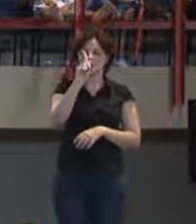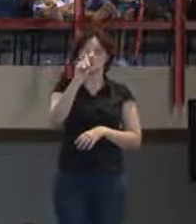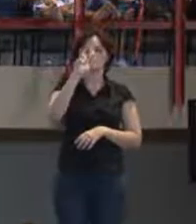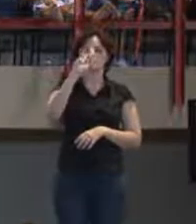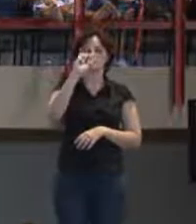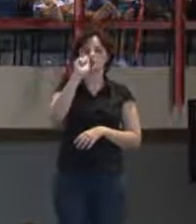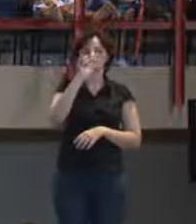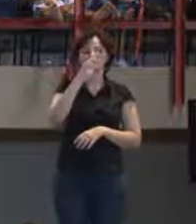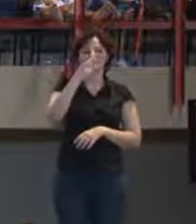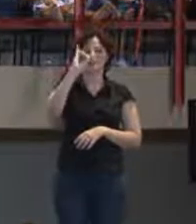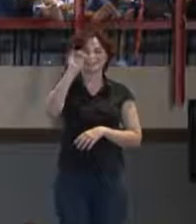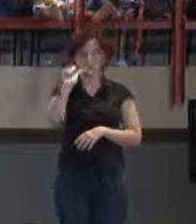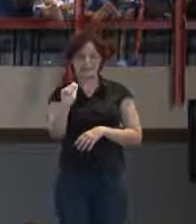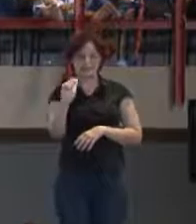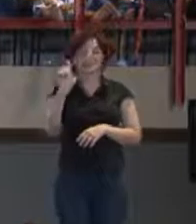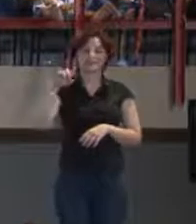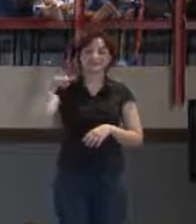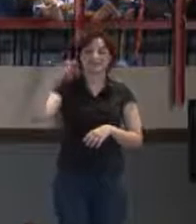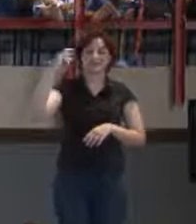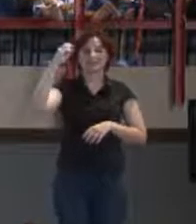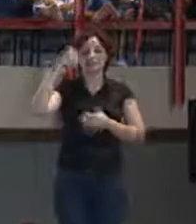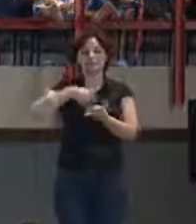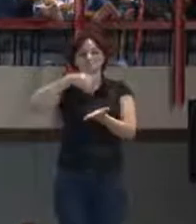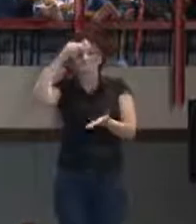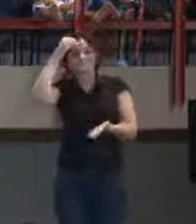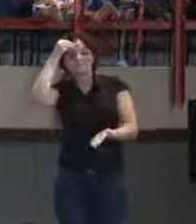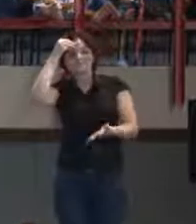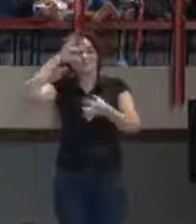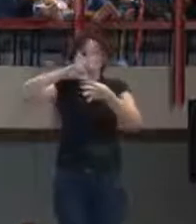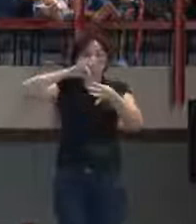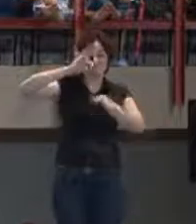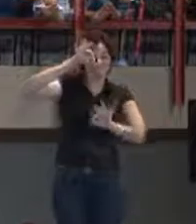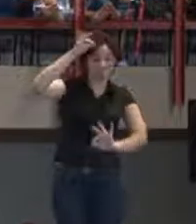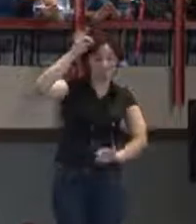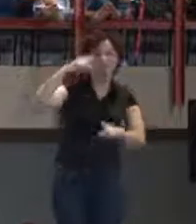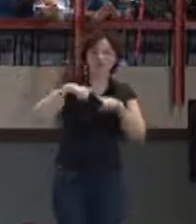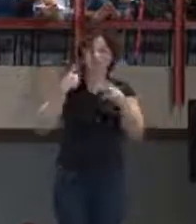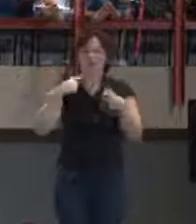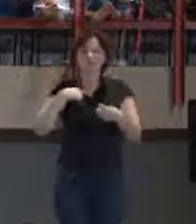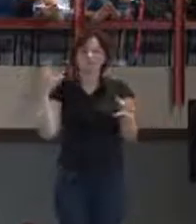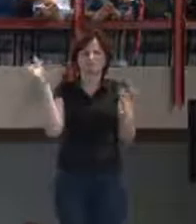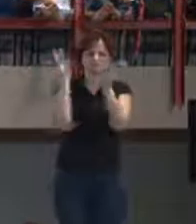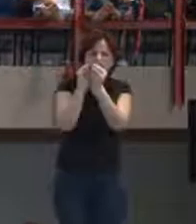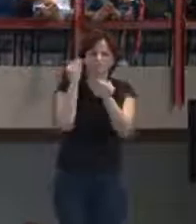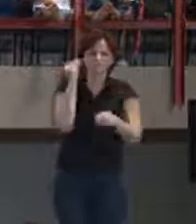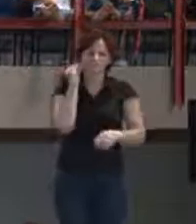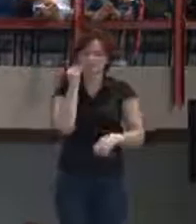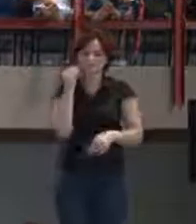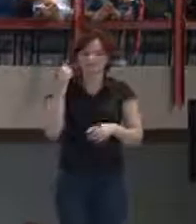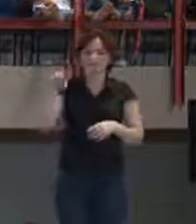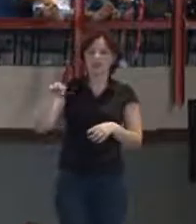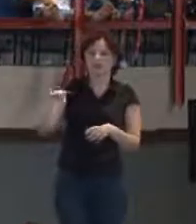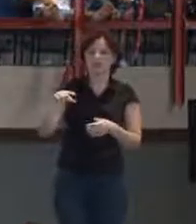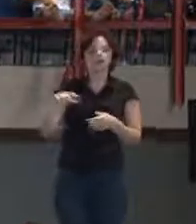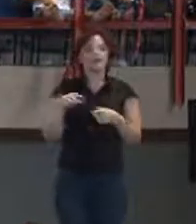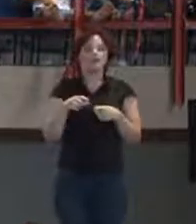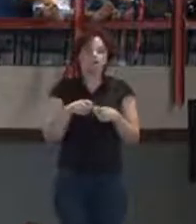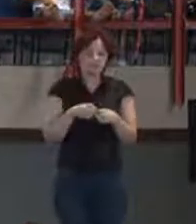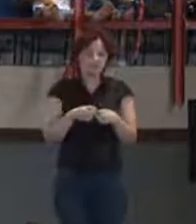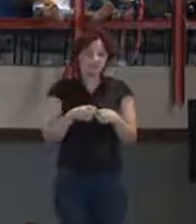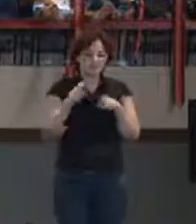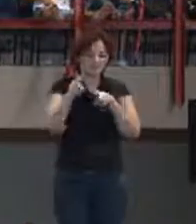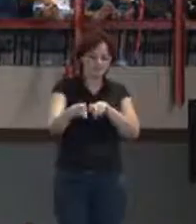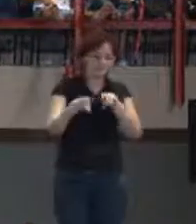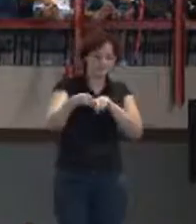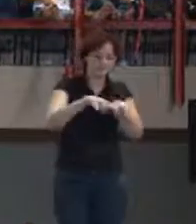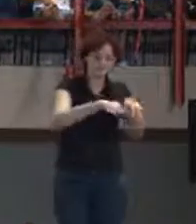é complexa, mas eu vou tentar assim, ser breve para fazer entender. É você pegar as terras hoje, base